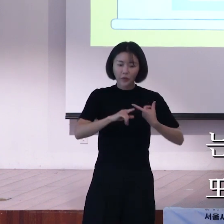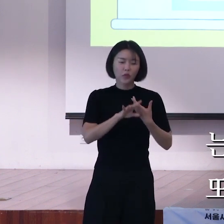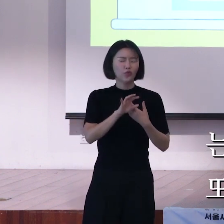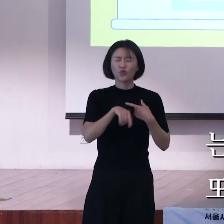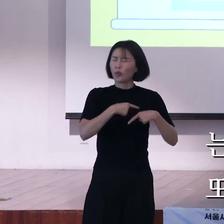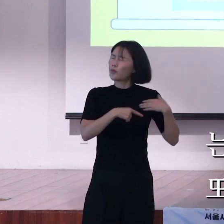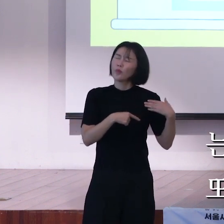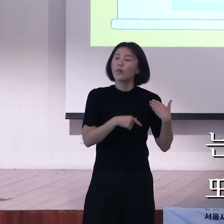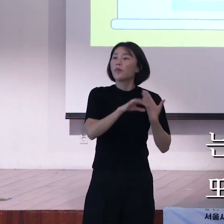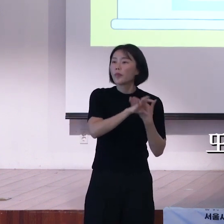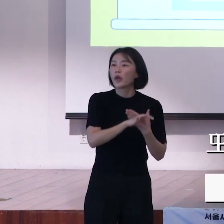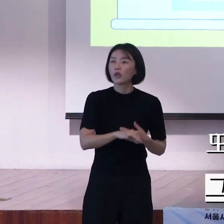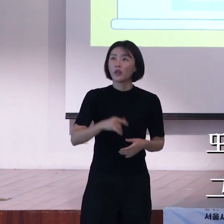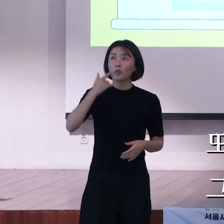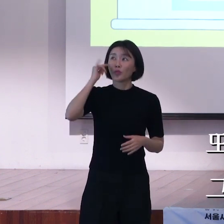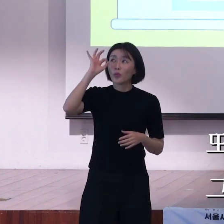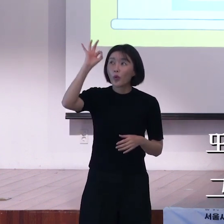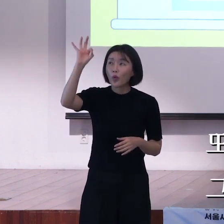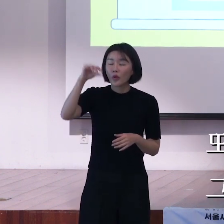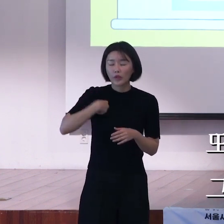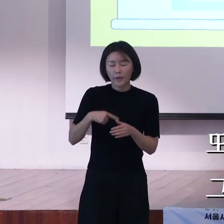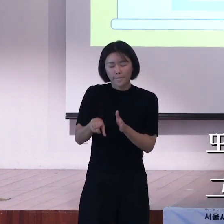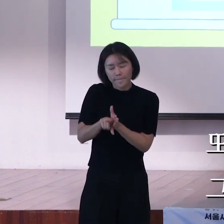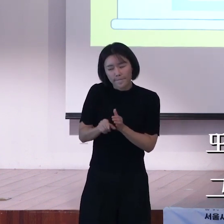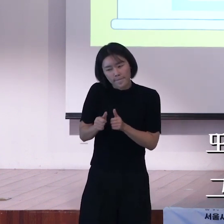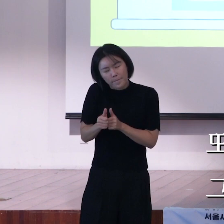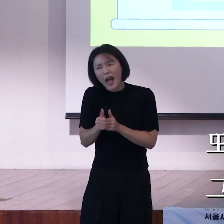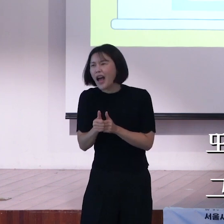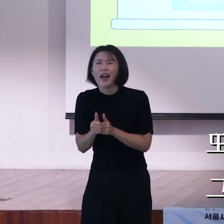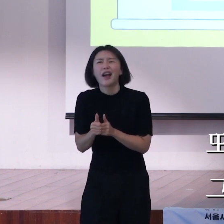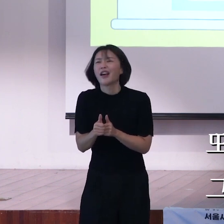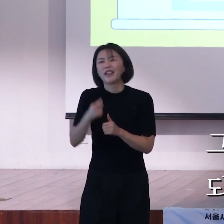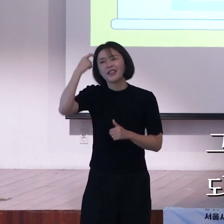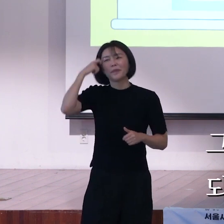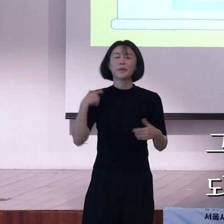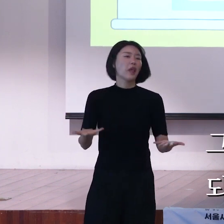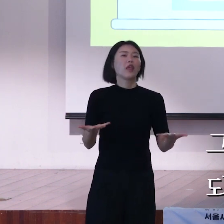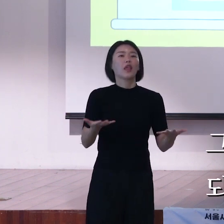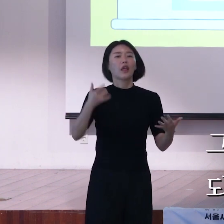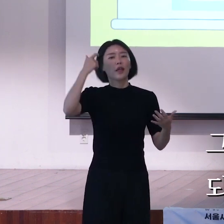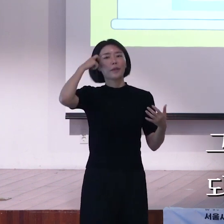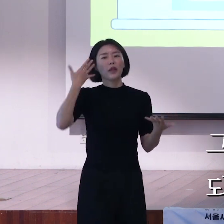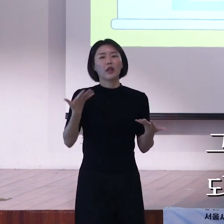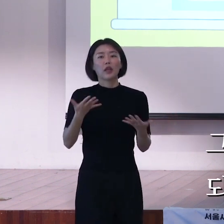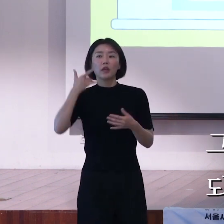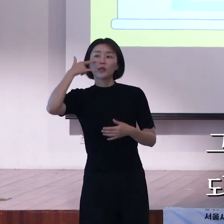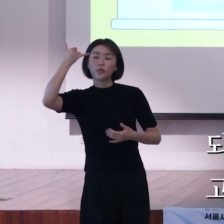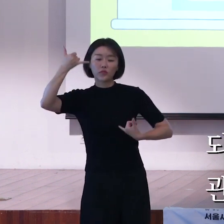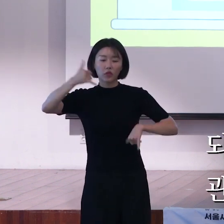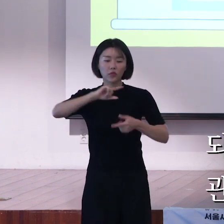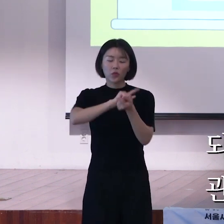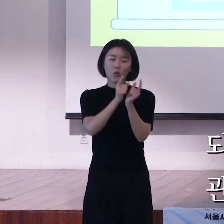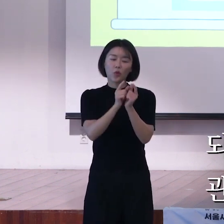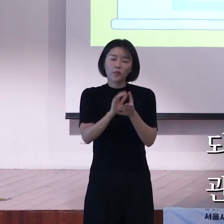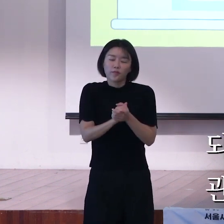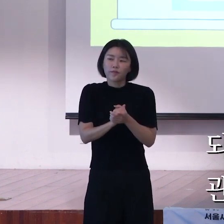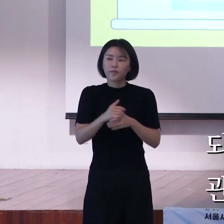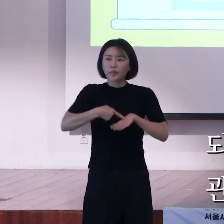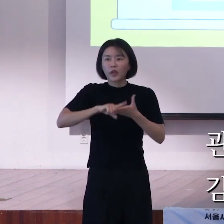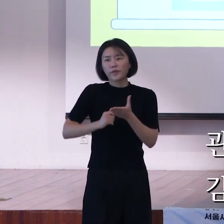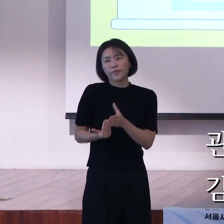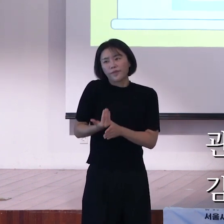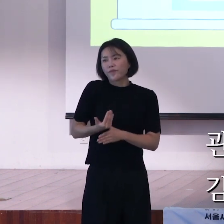해요. 그 이유는 부모와 소통이 되지 않는데 부모와 유대관계가 생기지 않고 신뢰감이 생기지 않은